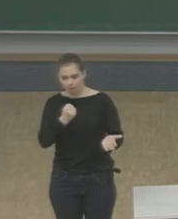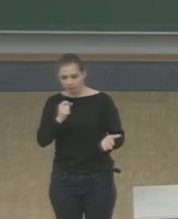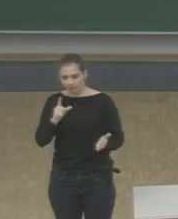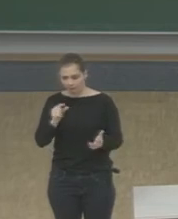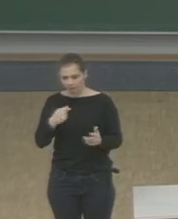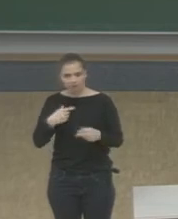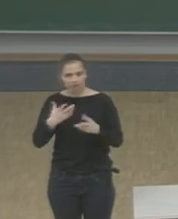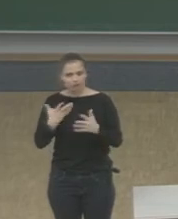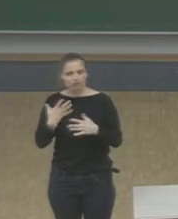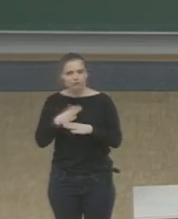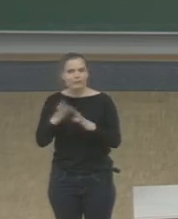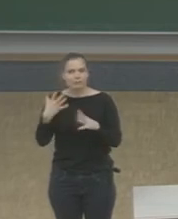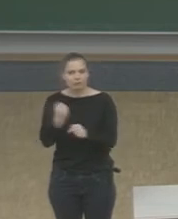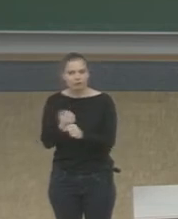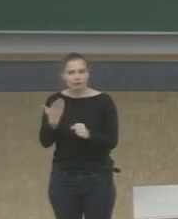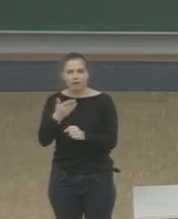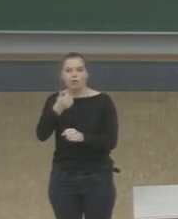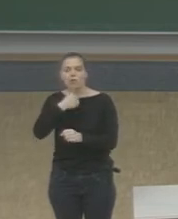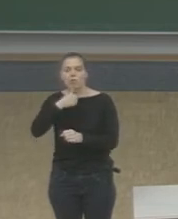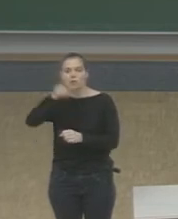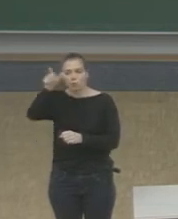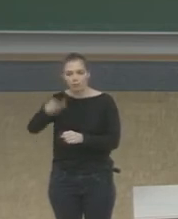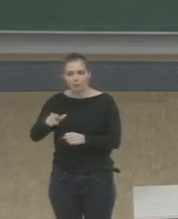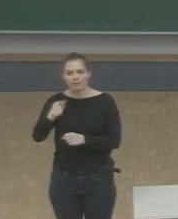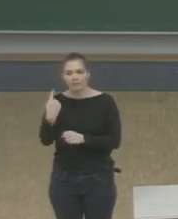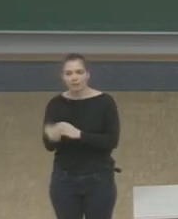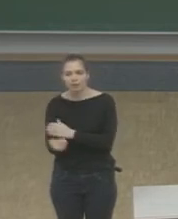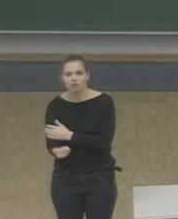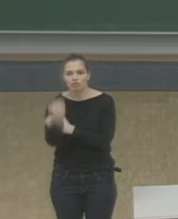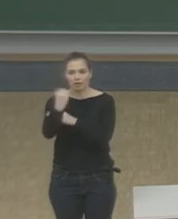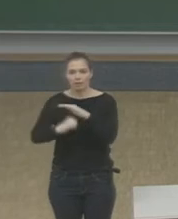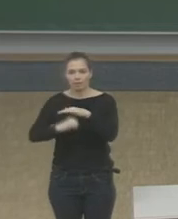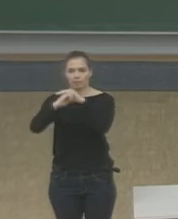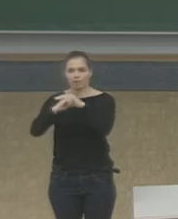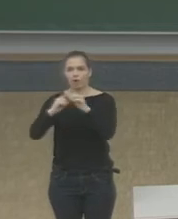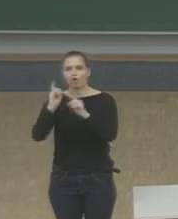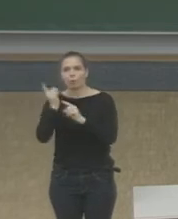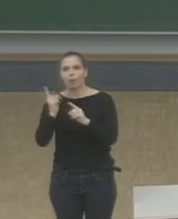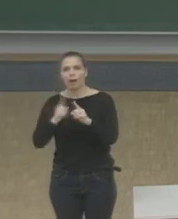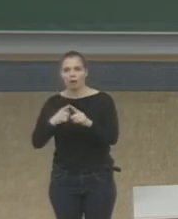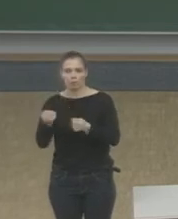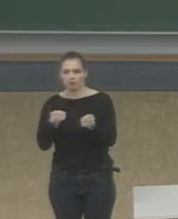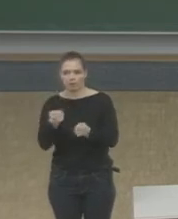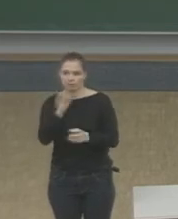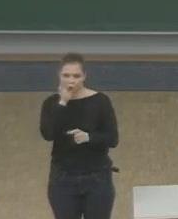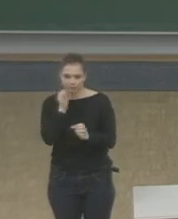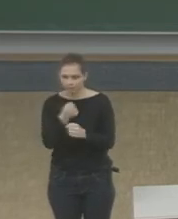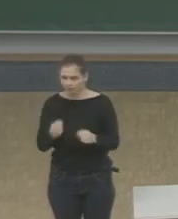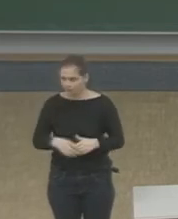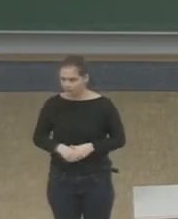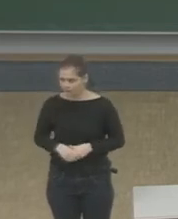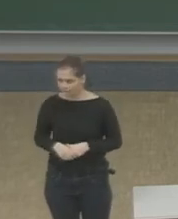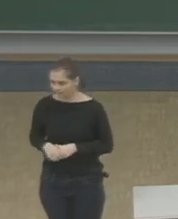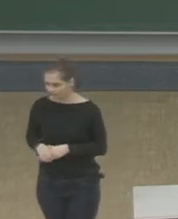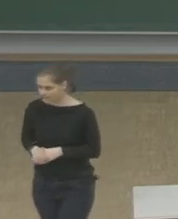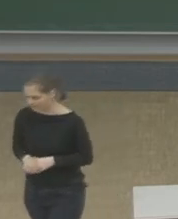zu bewerkstelligen, junge Menschen zu stärken, zu läutern und zu regeln.